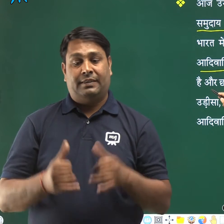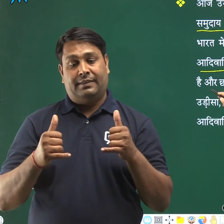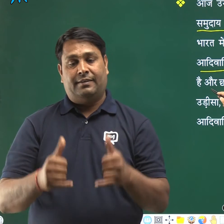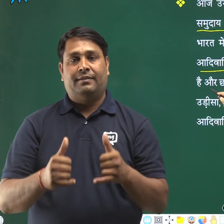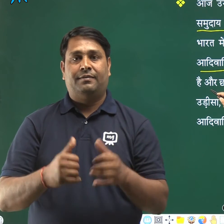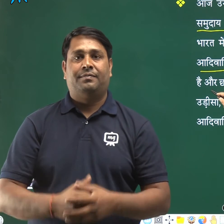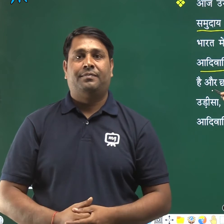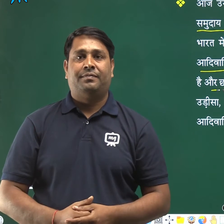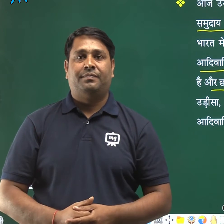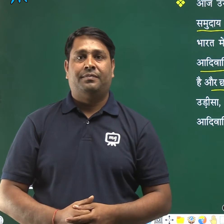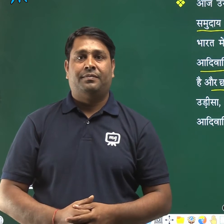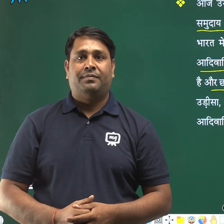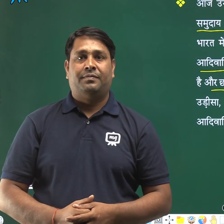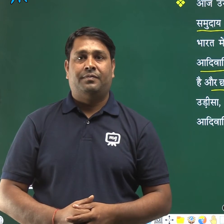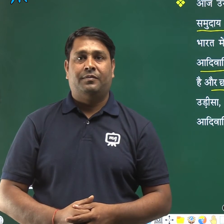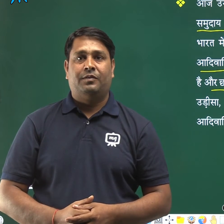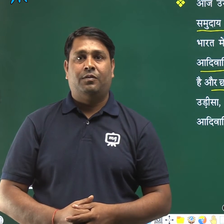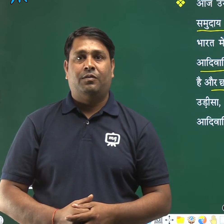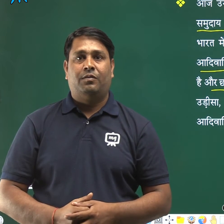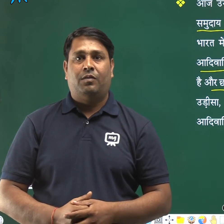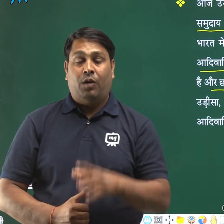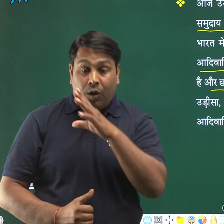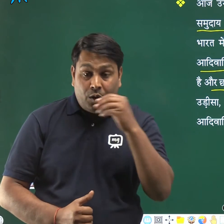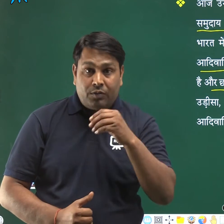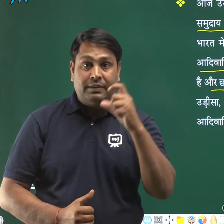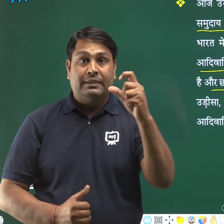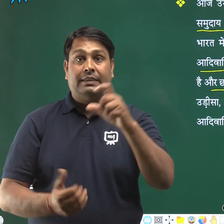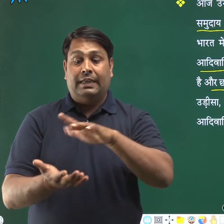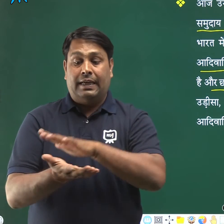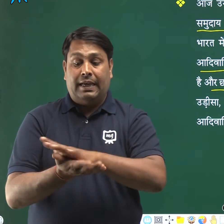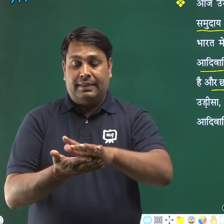है और छत्तीसगढ़,